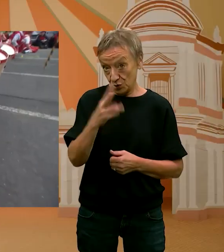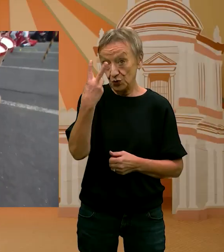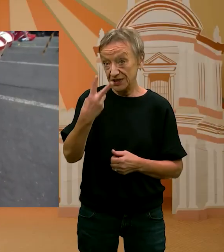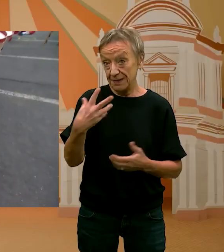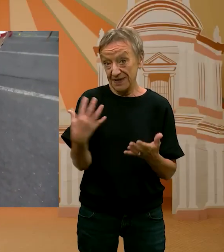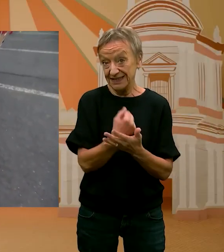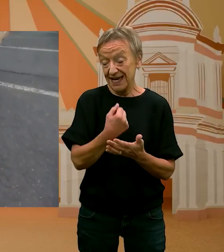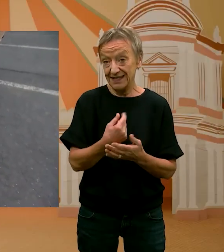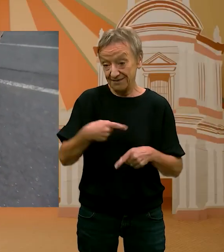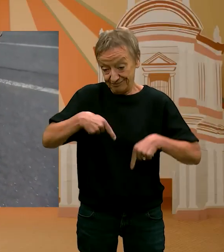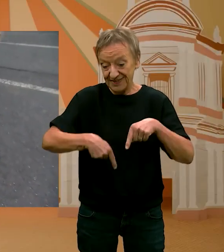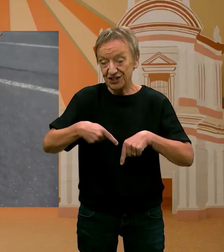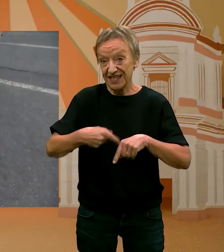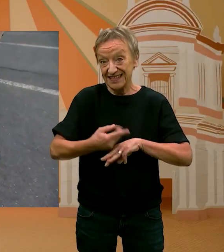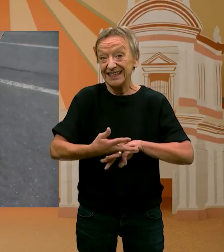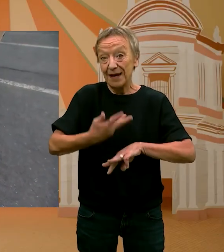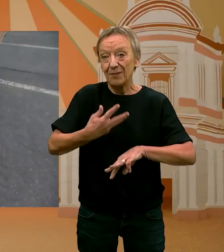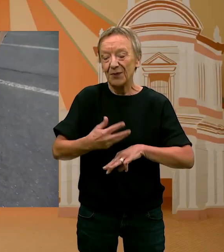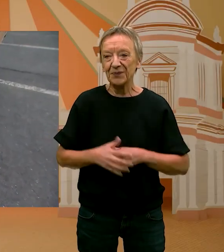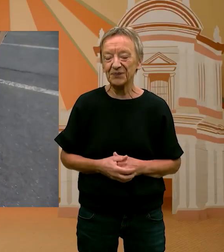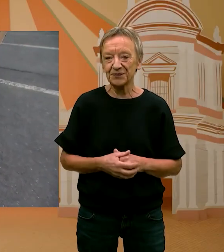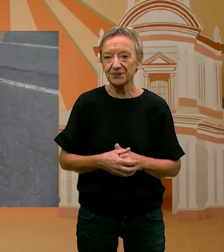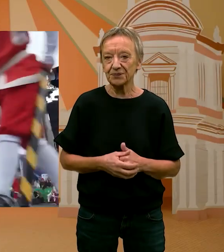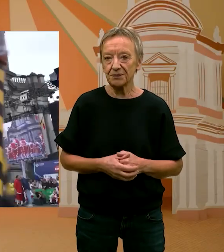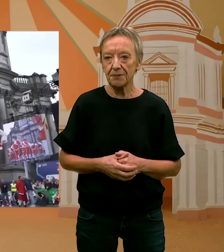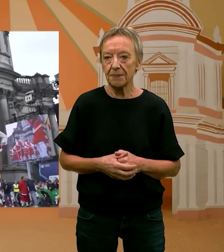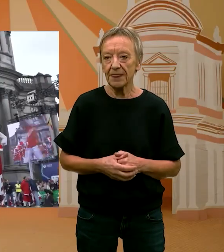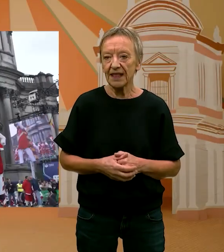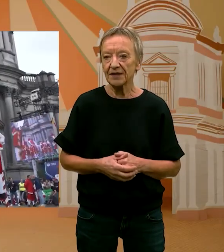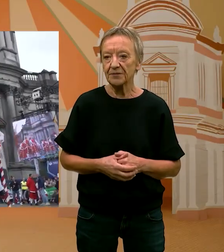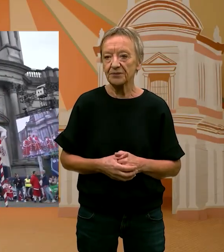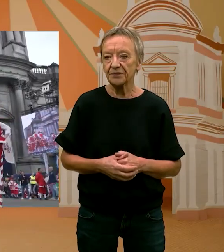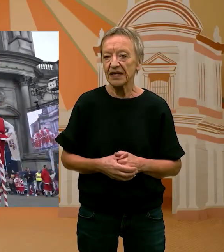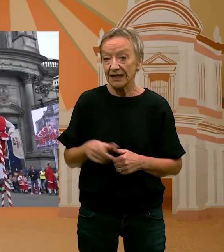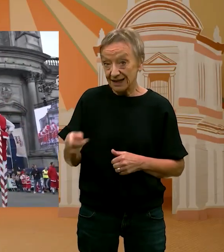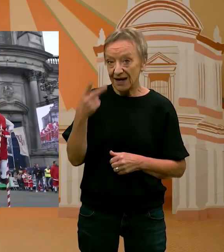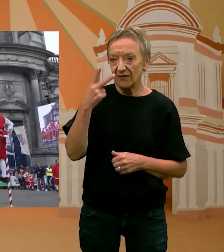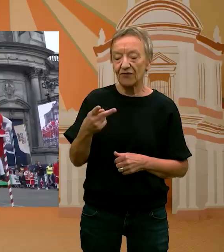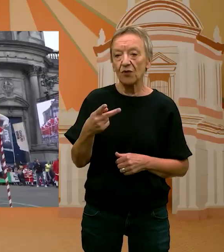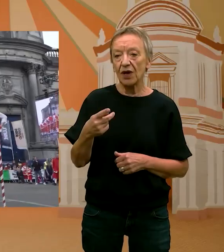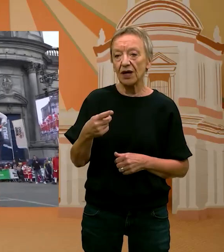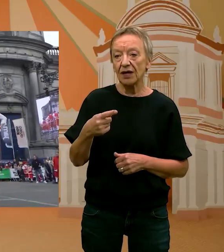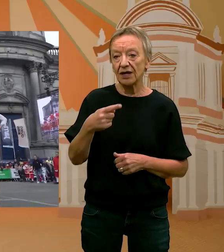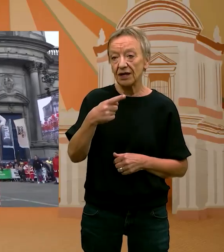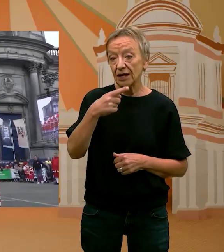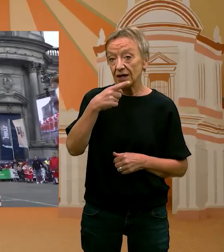On en est où, Benja, dans le combat? Eh bien ici, on voit que les mélans sont au centre et entourés de Davresse, et Thierry Atkins a raison,